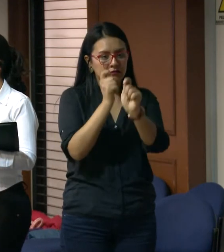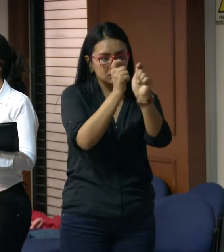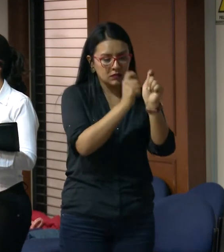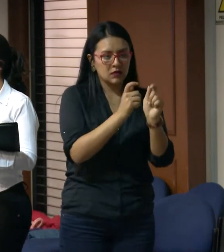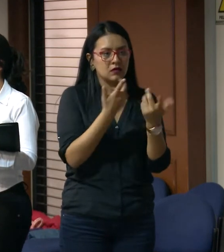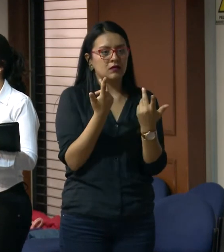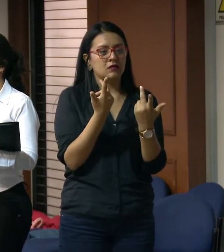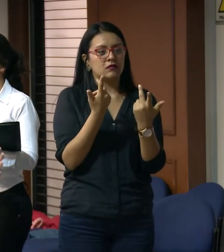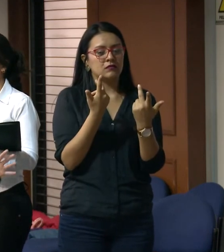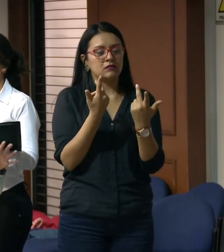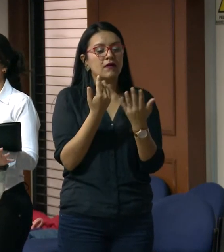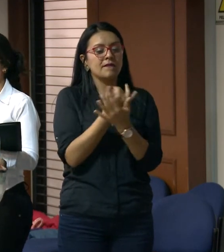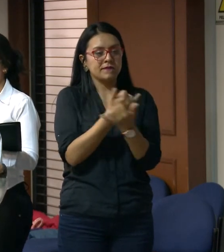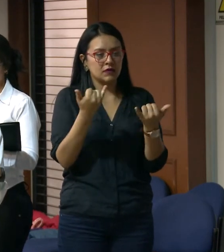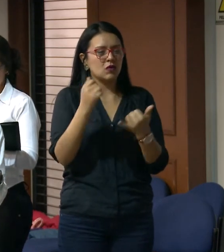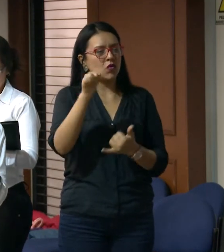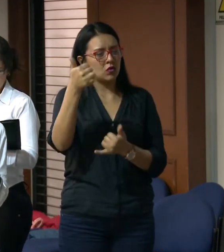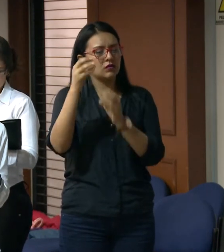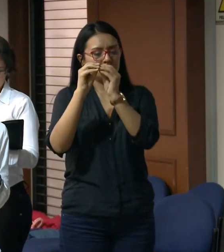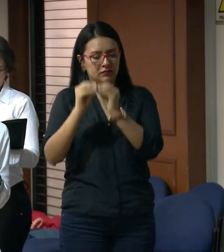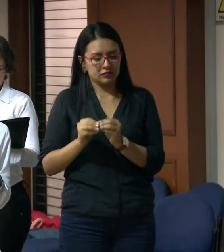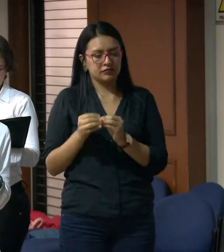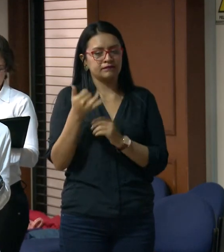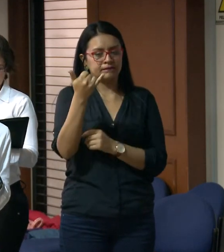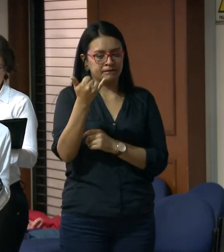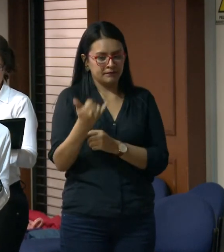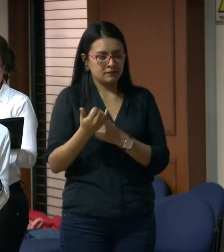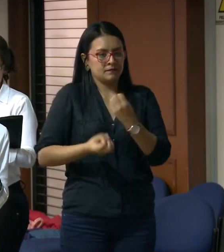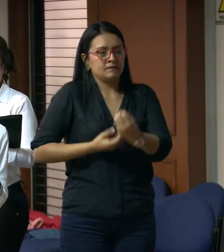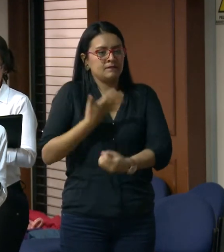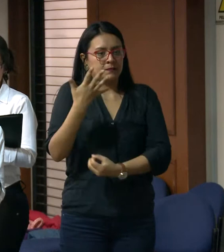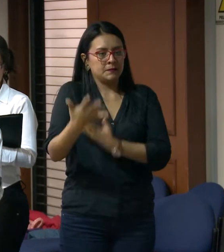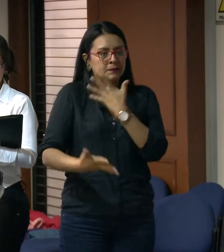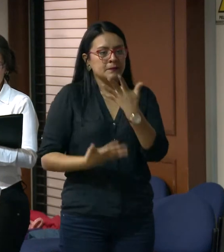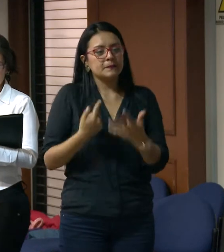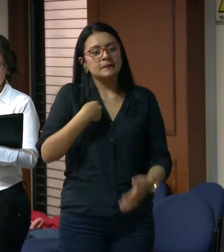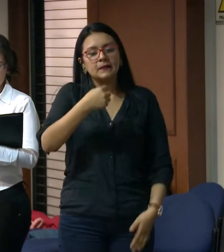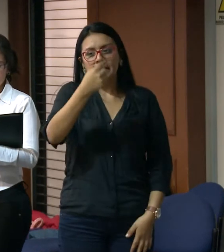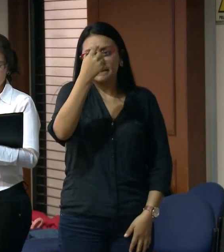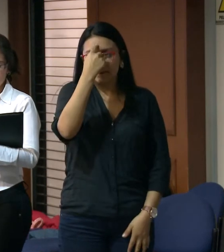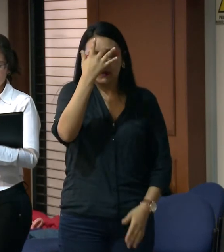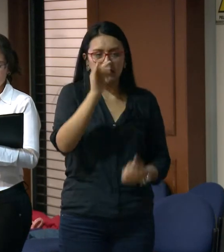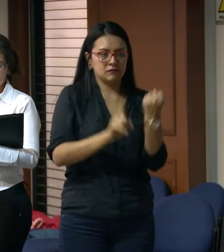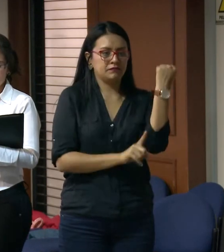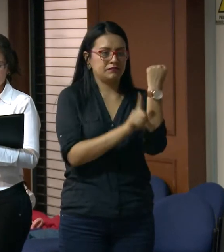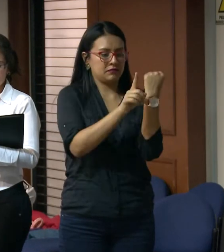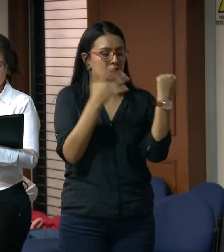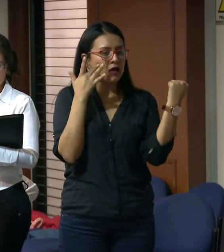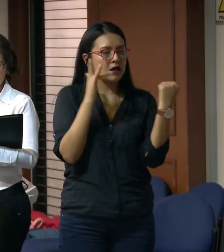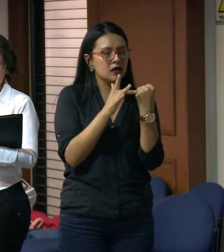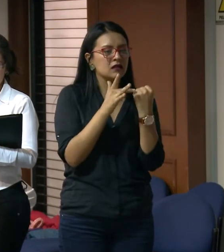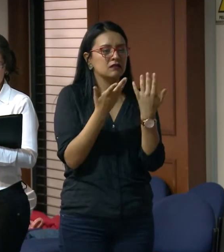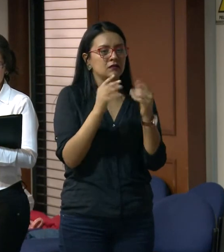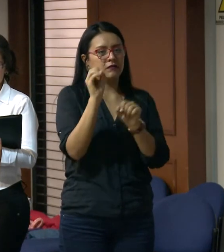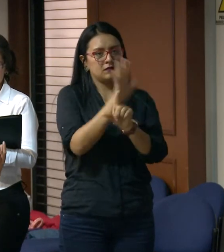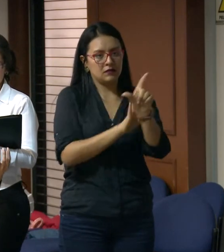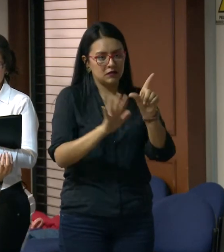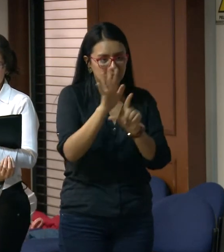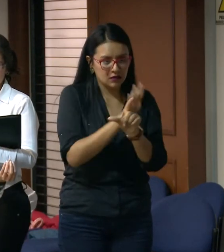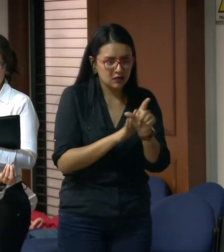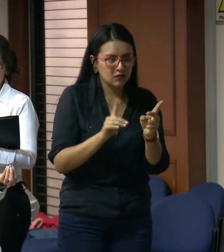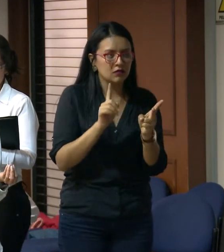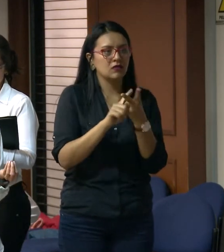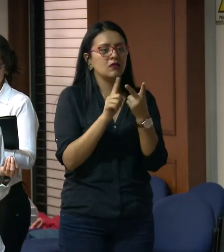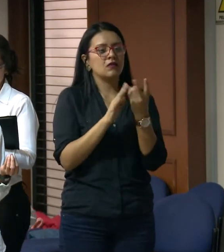la escultura y existen otros medios de expresión que son considerados más contemporáneos, entonces son el video, los